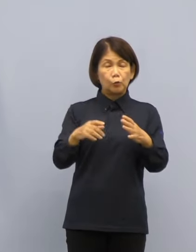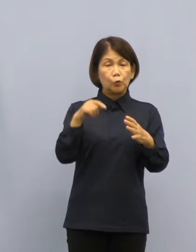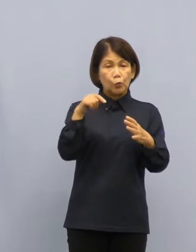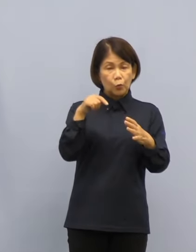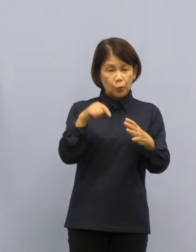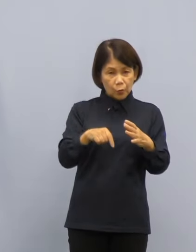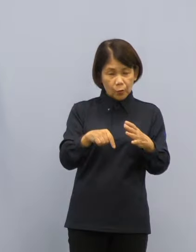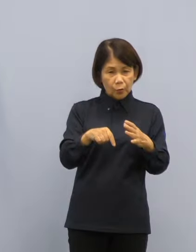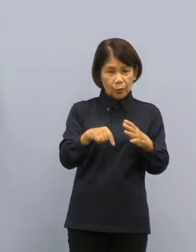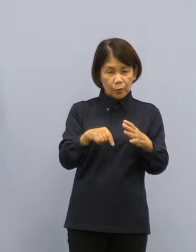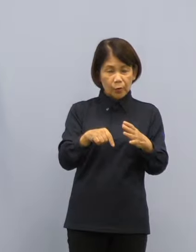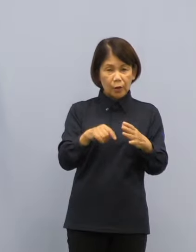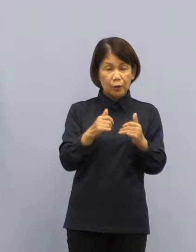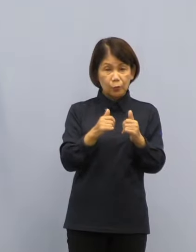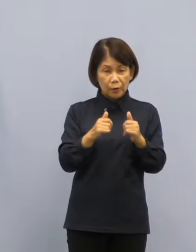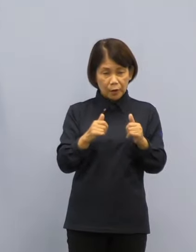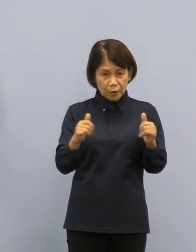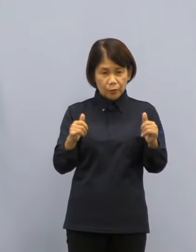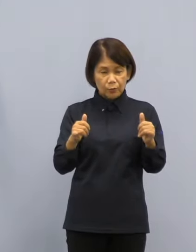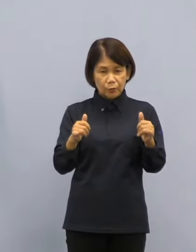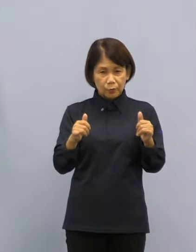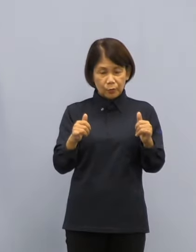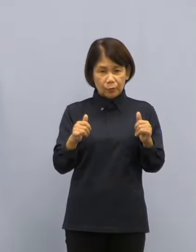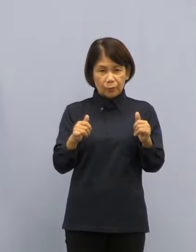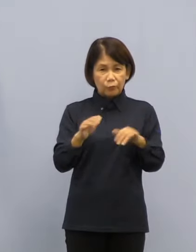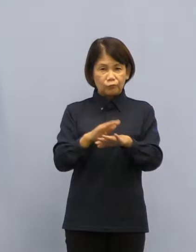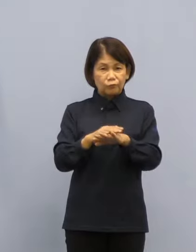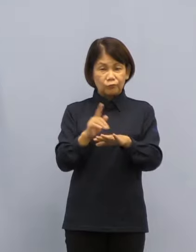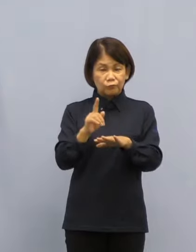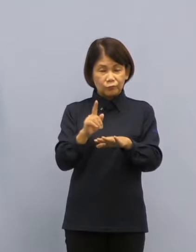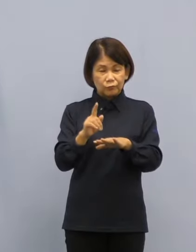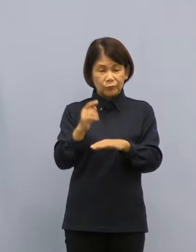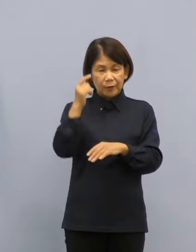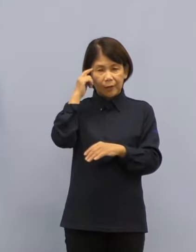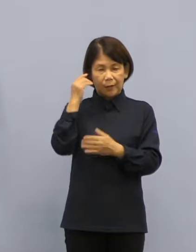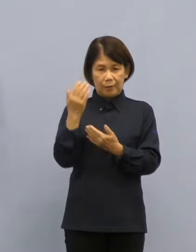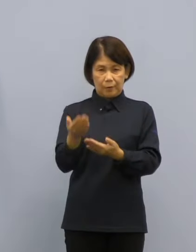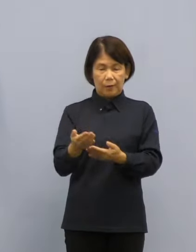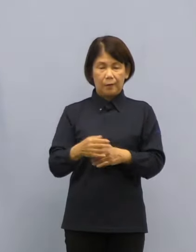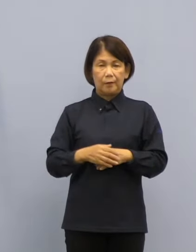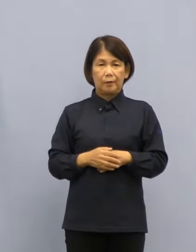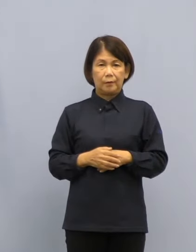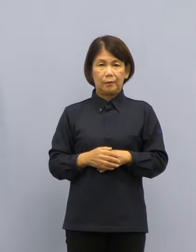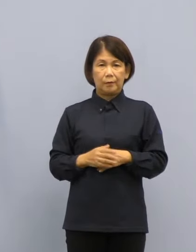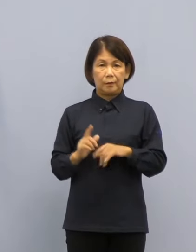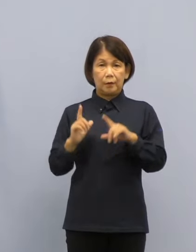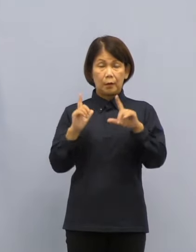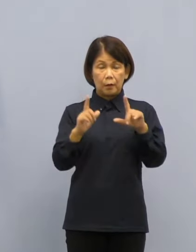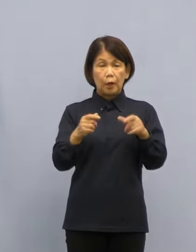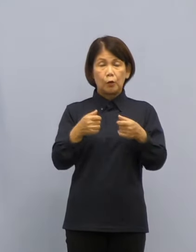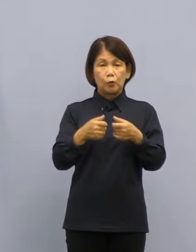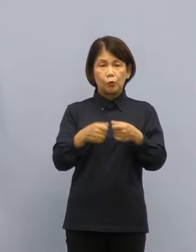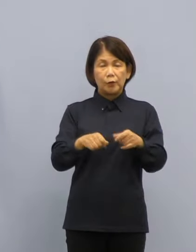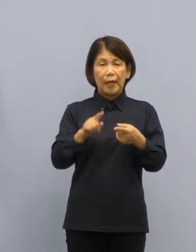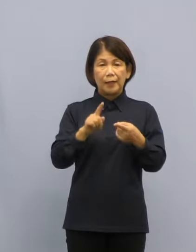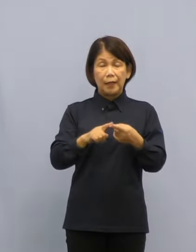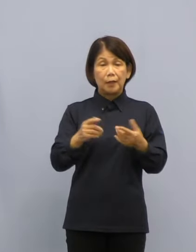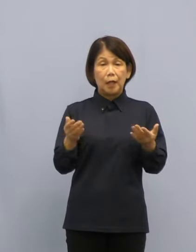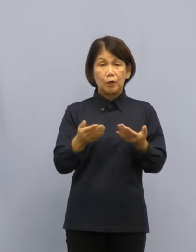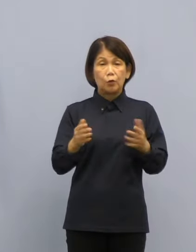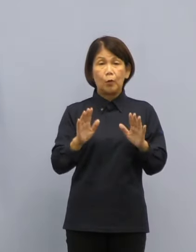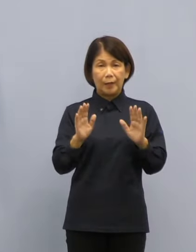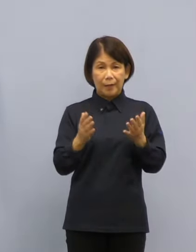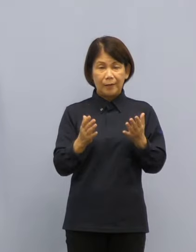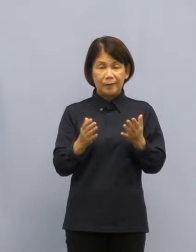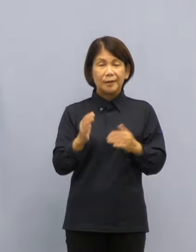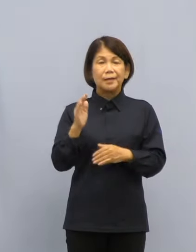ので今考えておられることを教えていただければ。 具体的なものは事業があるわけではありませんけど非常に大切